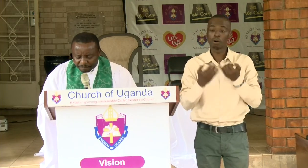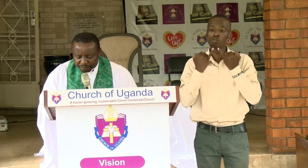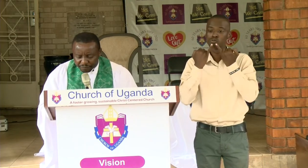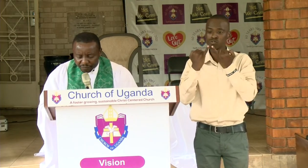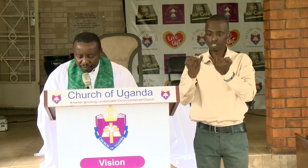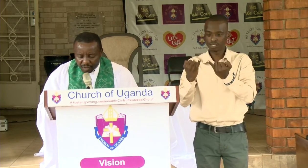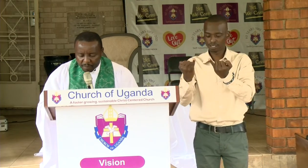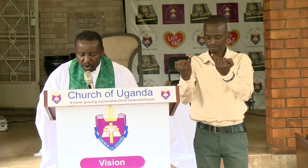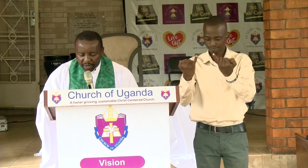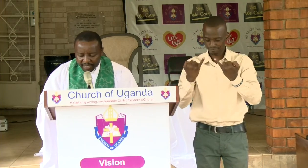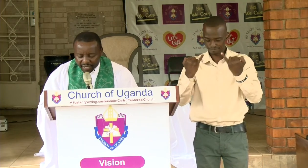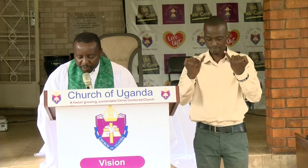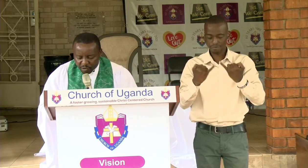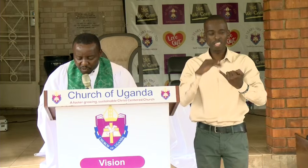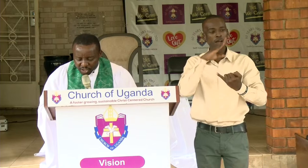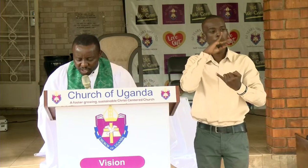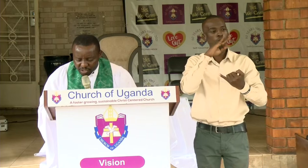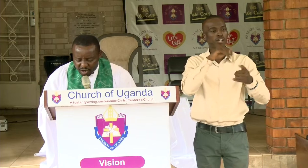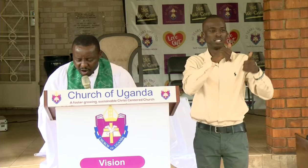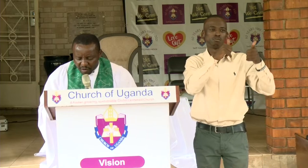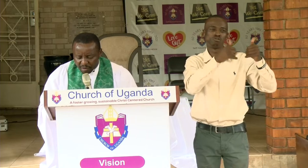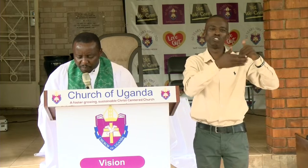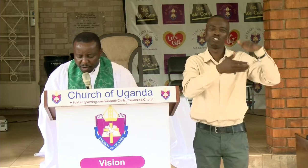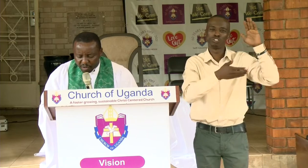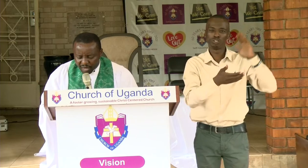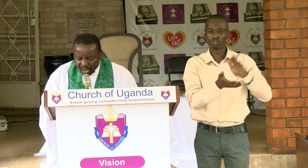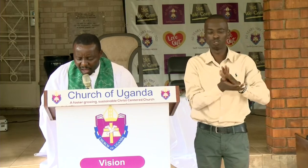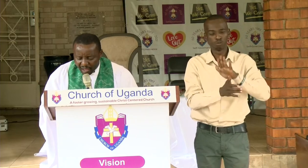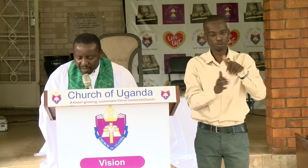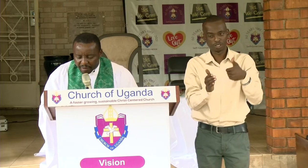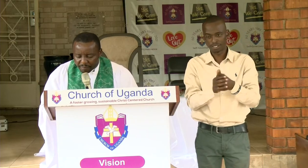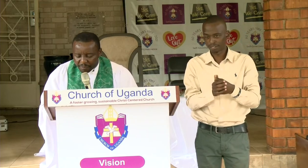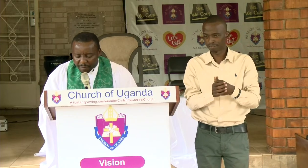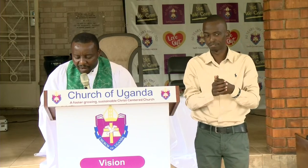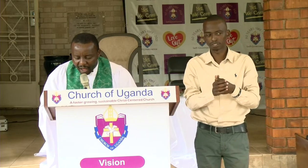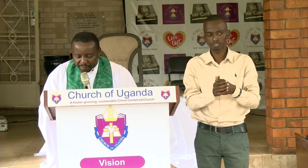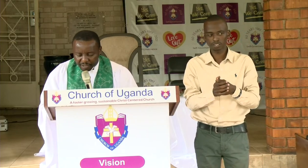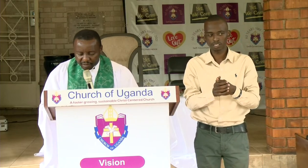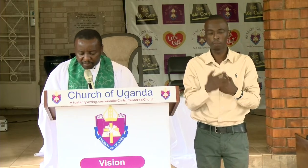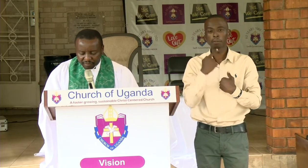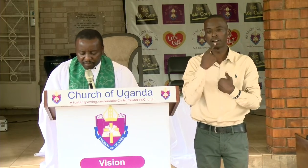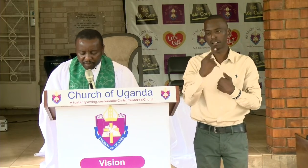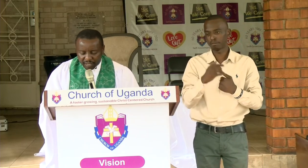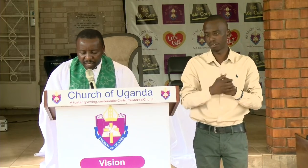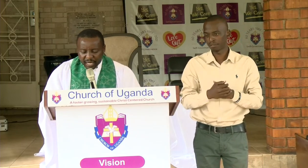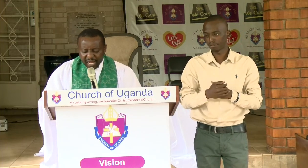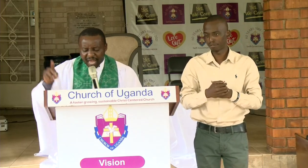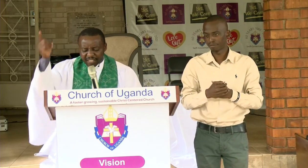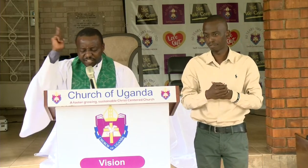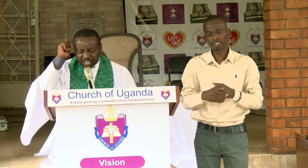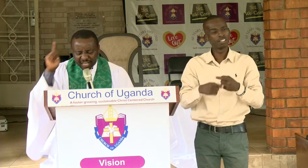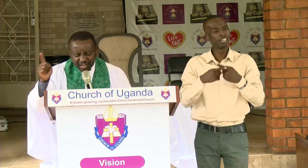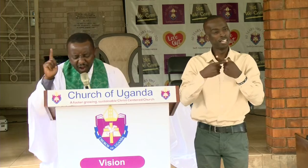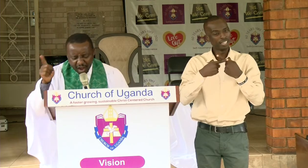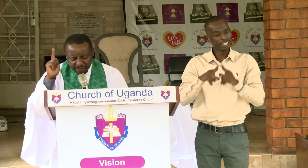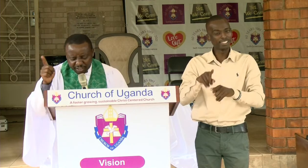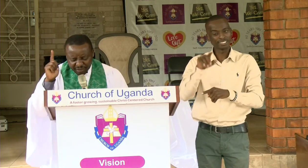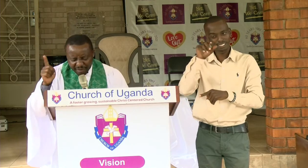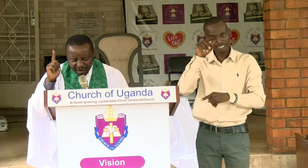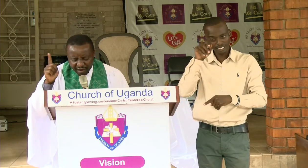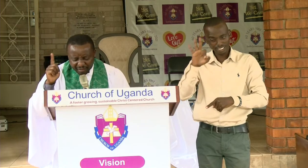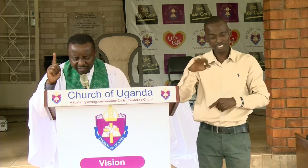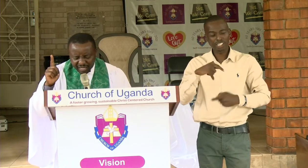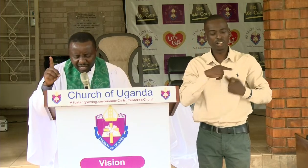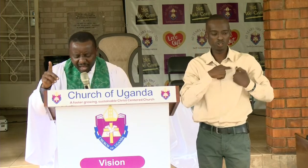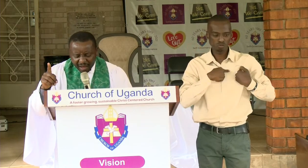bakubulide bogedde bulungi nnyo byonna bye bagambye na yesinga